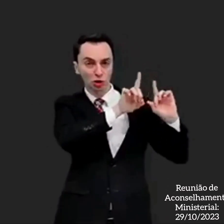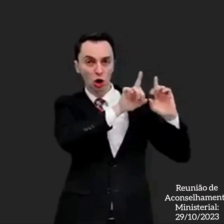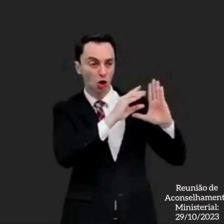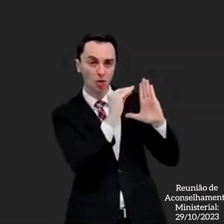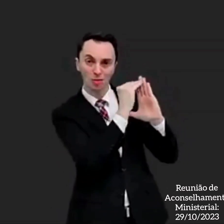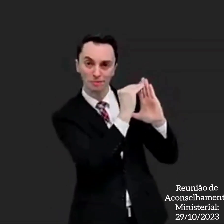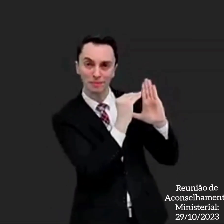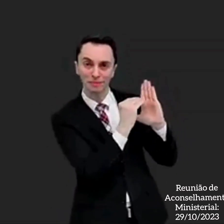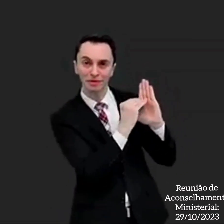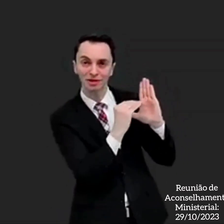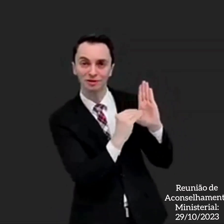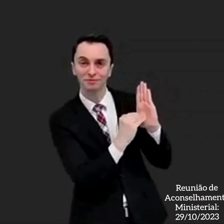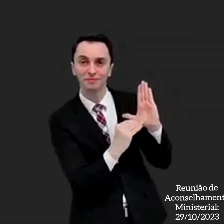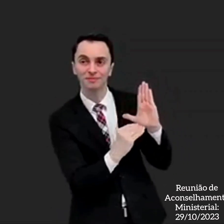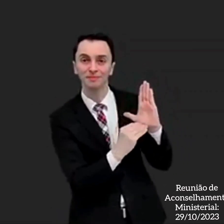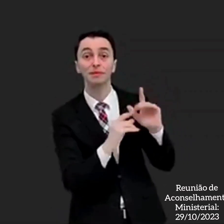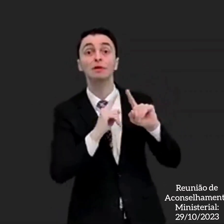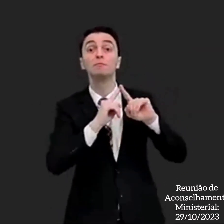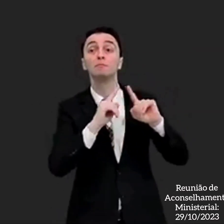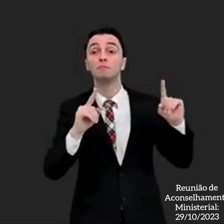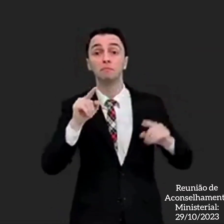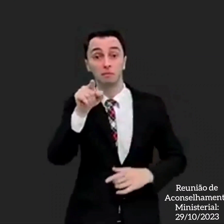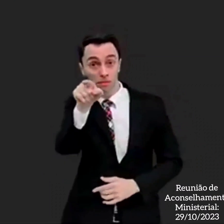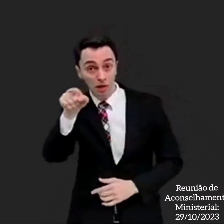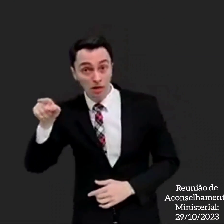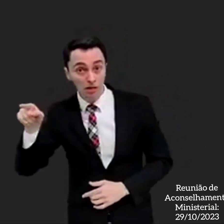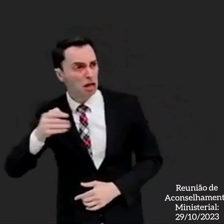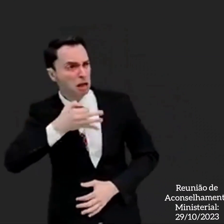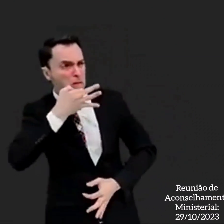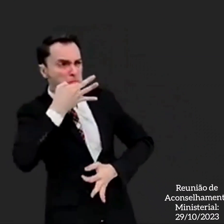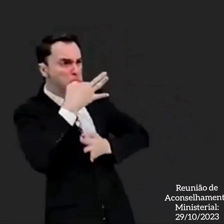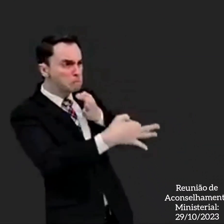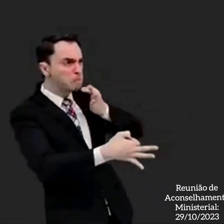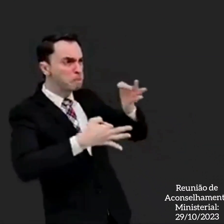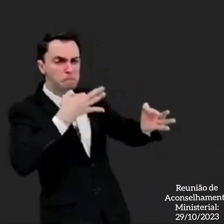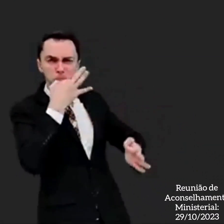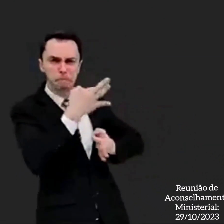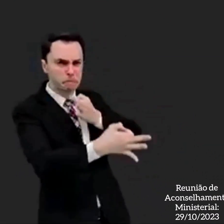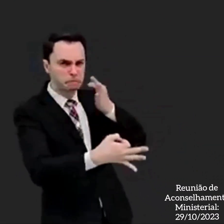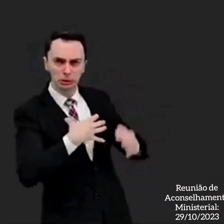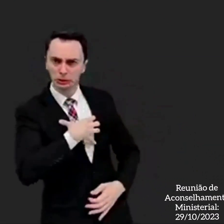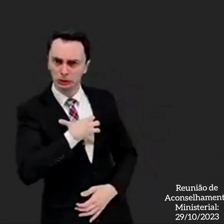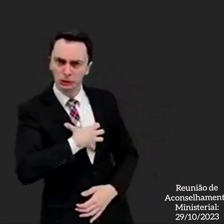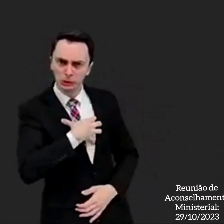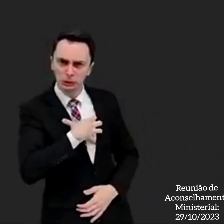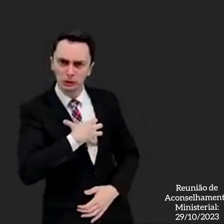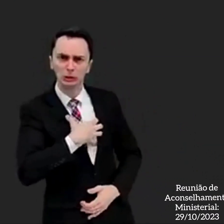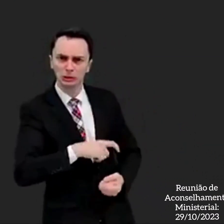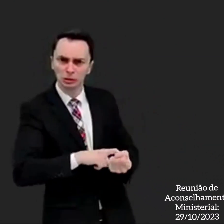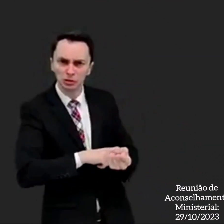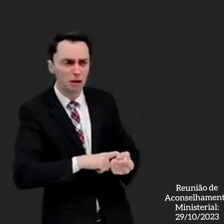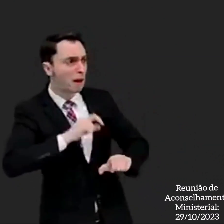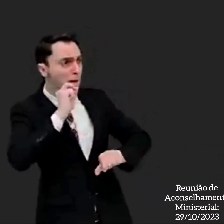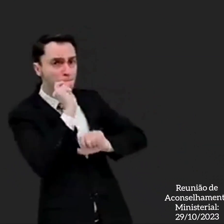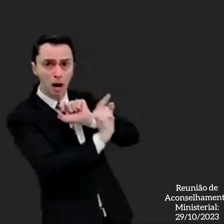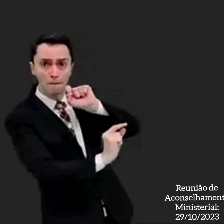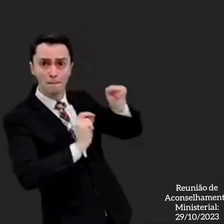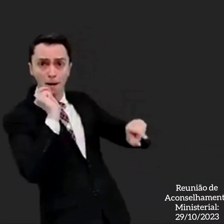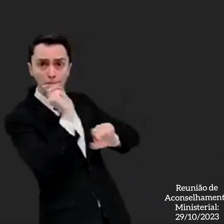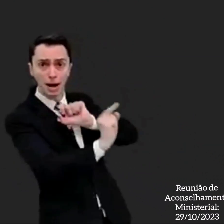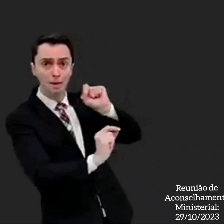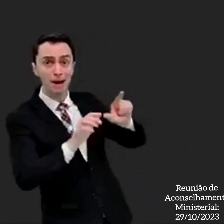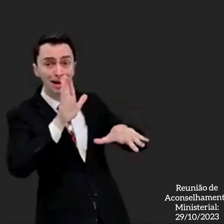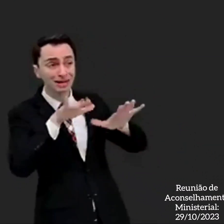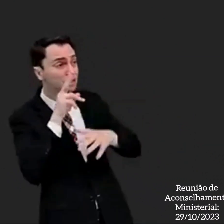se firmando em suas interpretações equivocadas e ácidas, destacando e